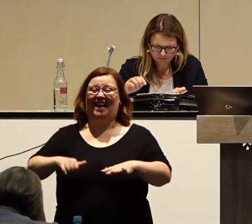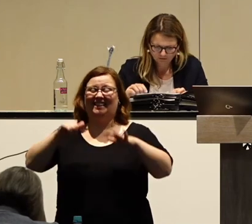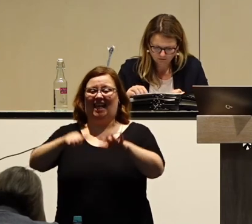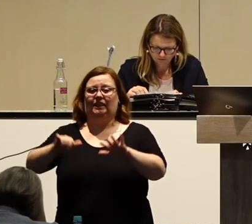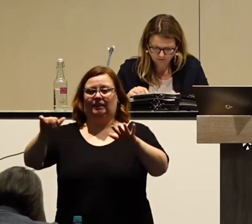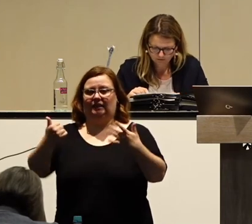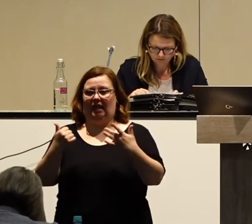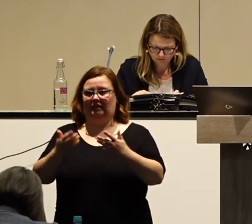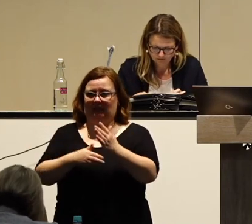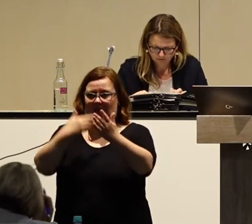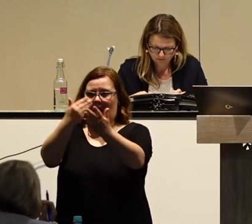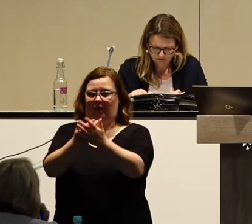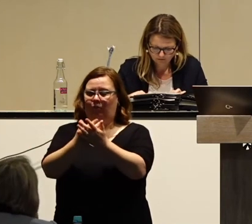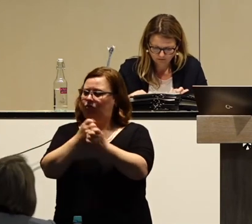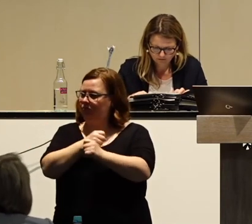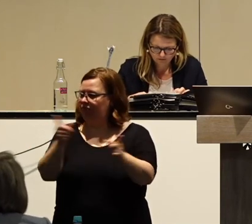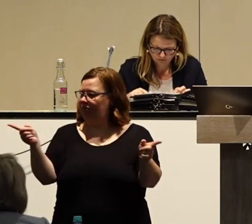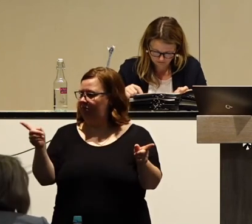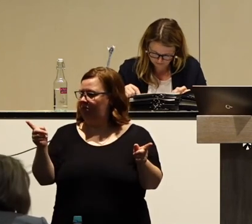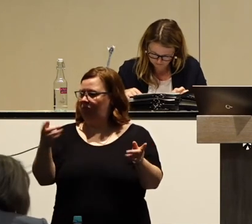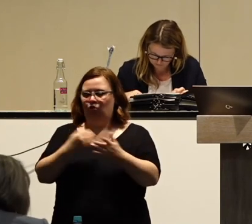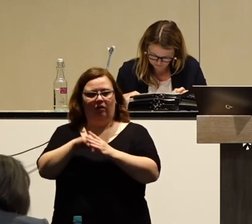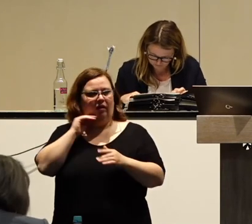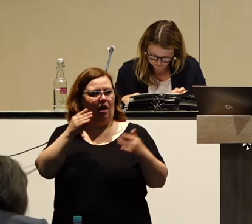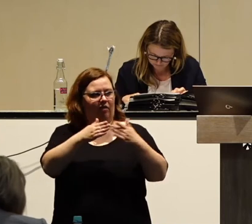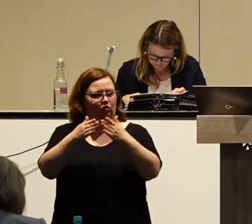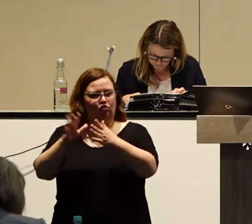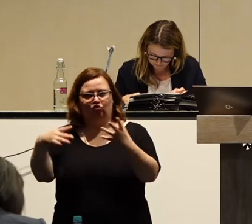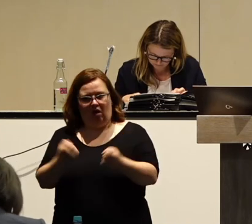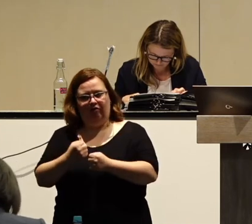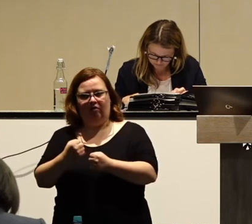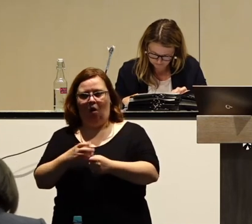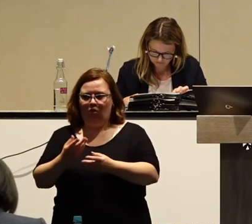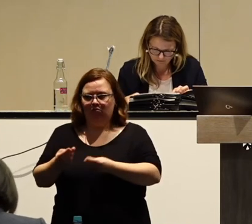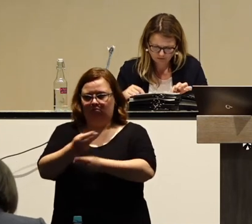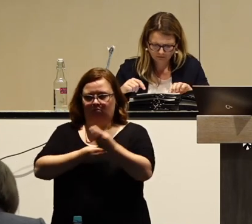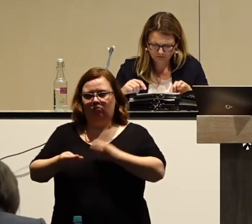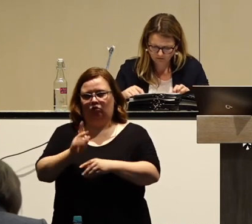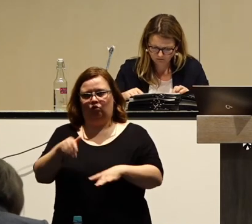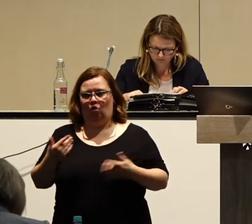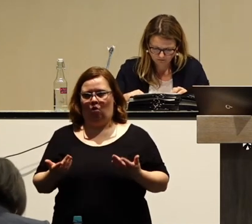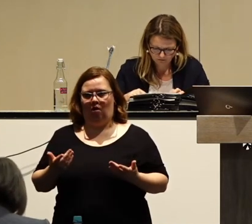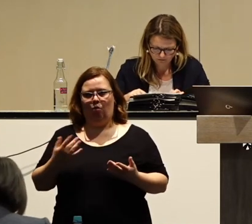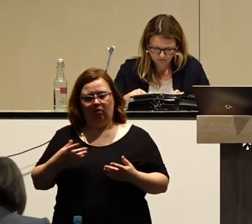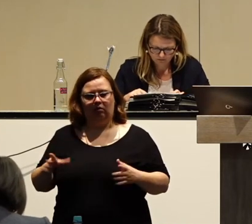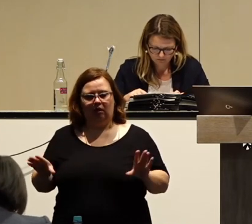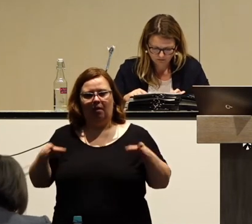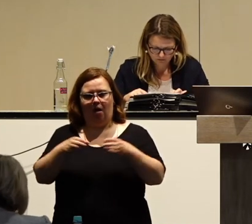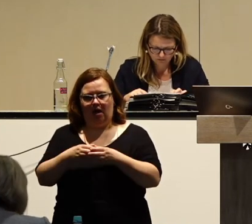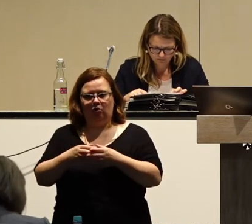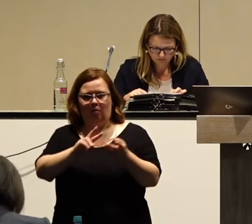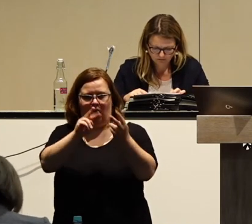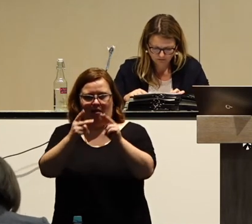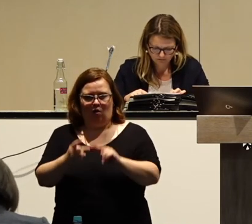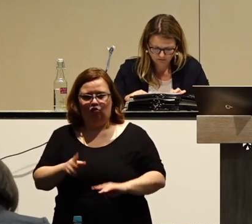16.06. eingereicht. Und komischerweise gab es ja mehrere Fraktionen, die es geschafft haben, sich damit auseinanderzusetzen und eben mit uns gemeinsam an Änderungen